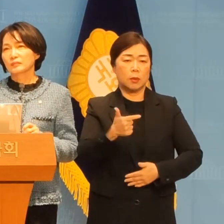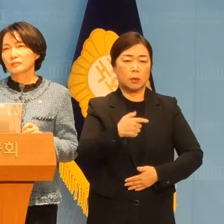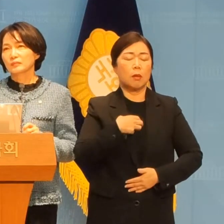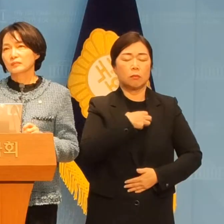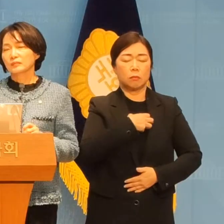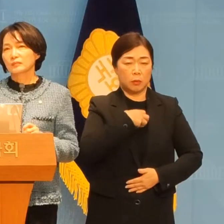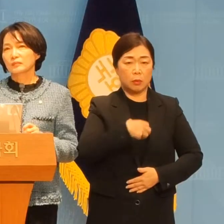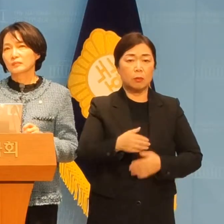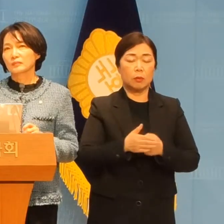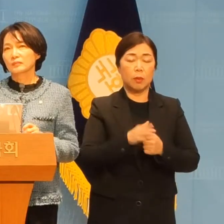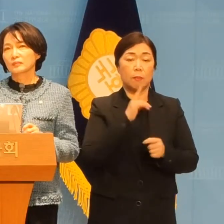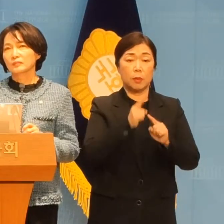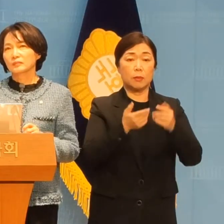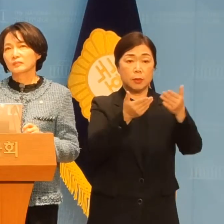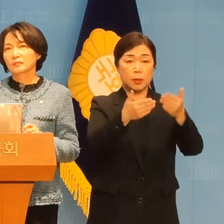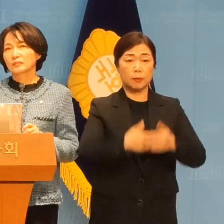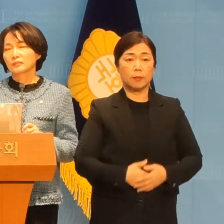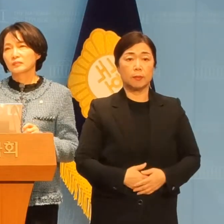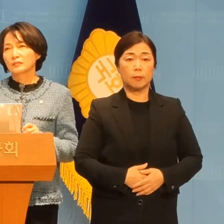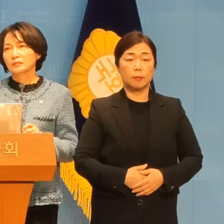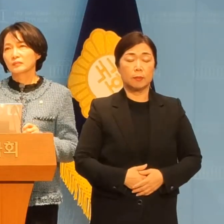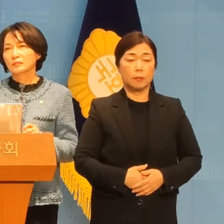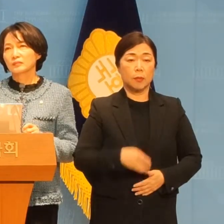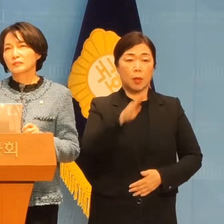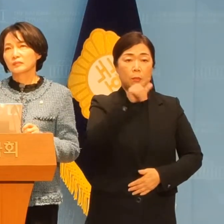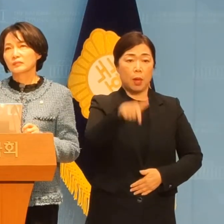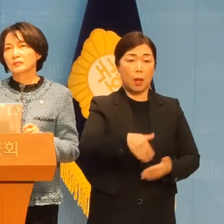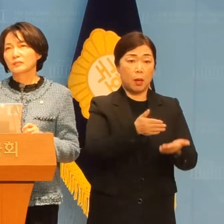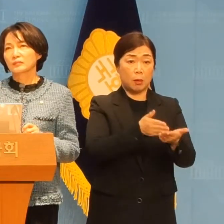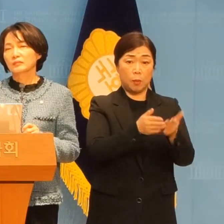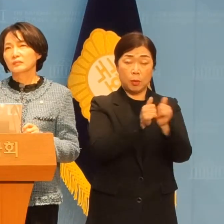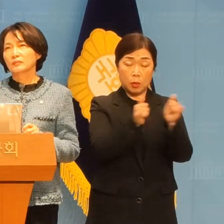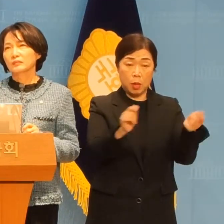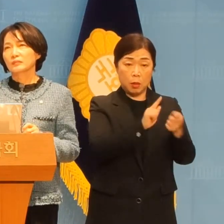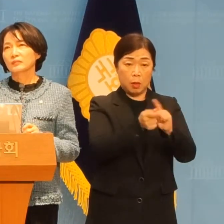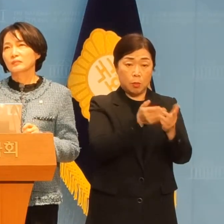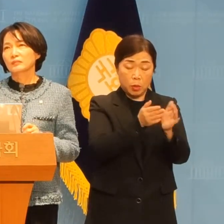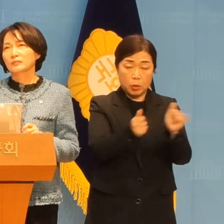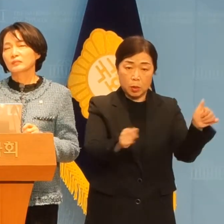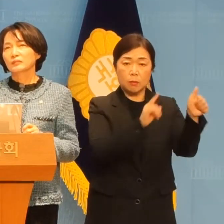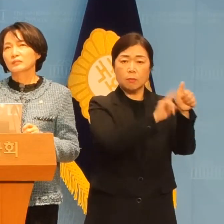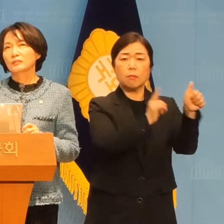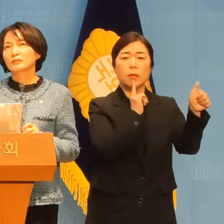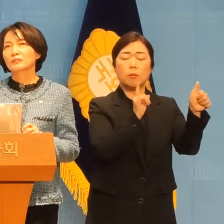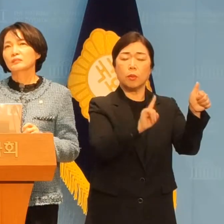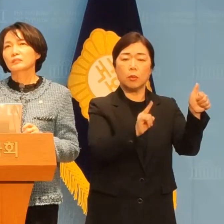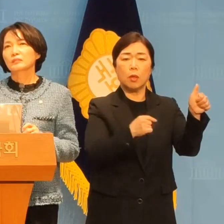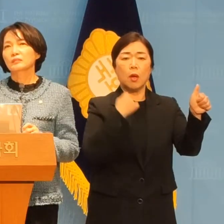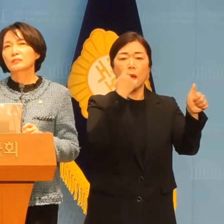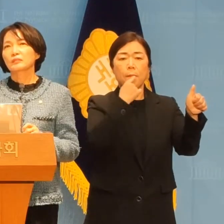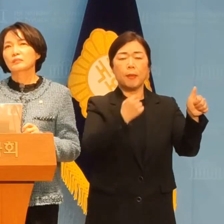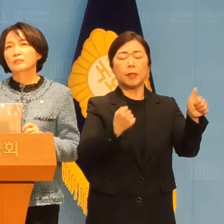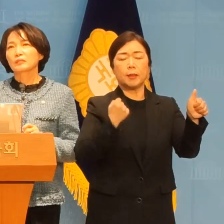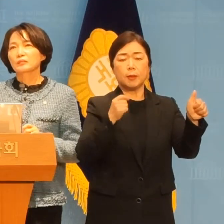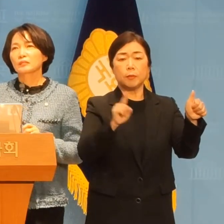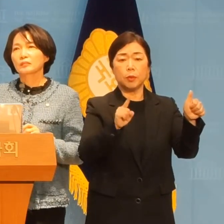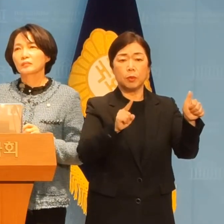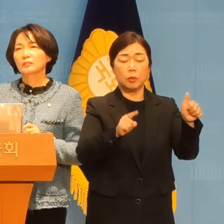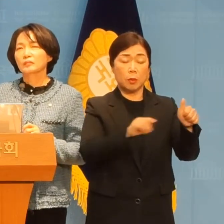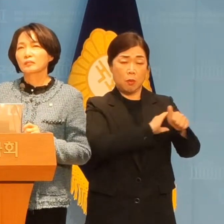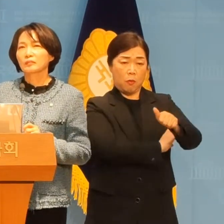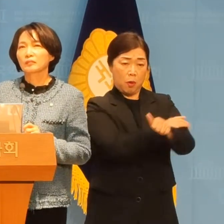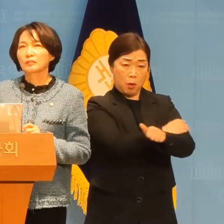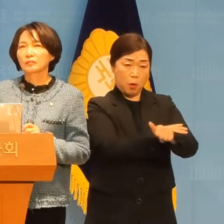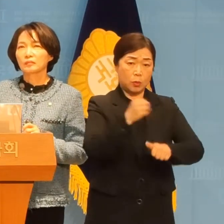이 자리에 섰습니다. 박민영 대변인의 발언은 언어에 담긴 권력관계와 차별구조를